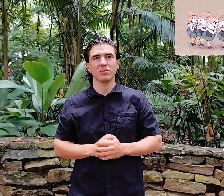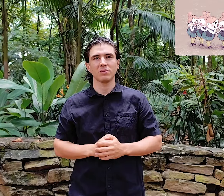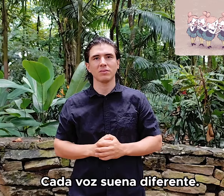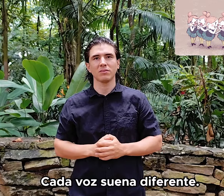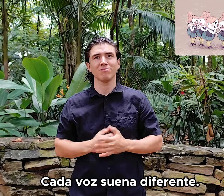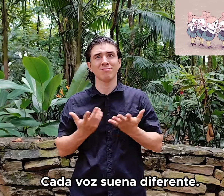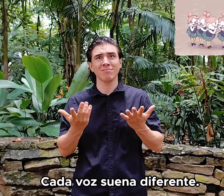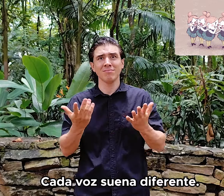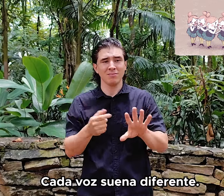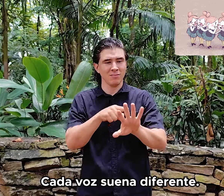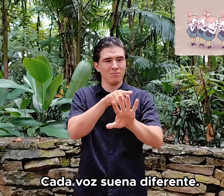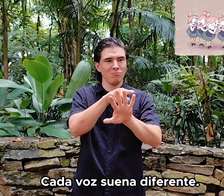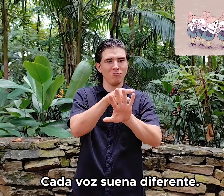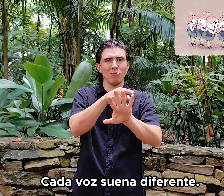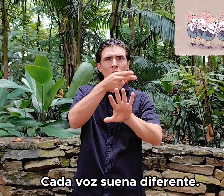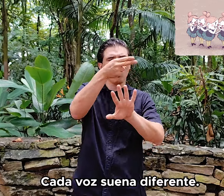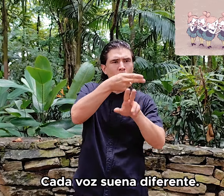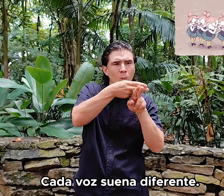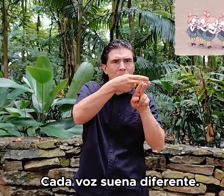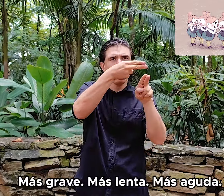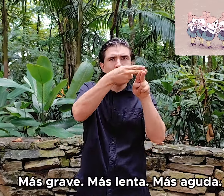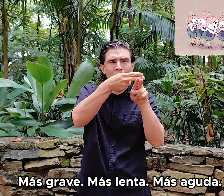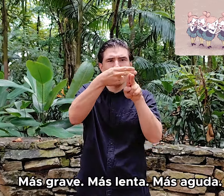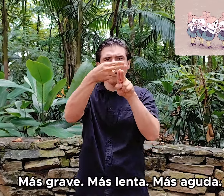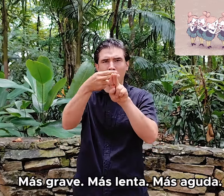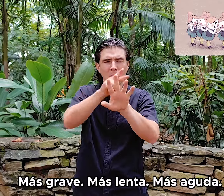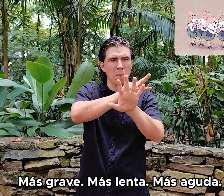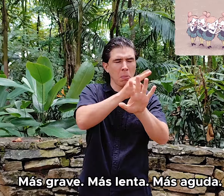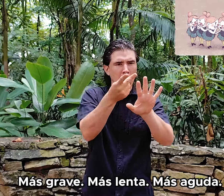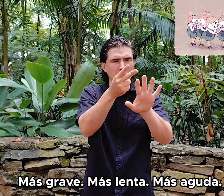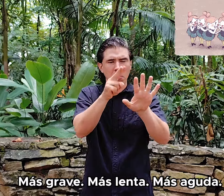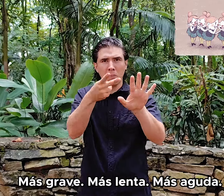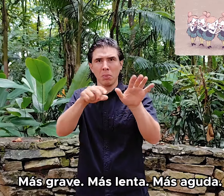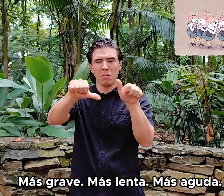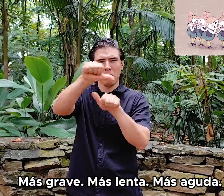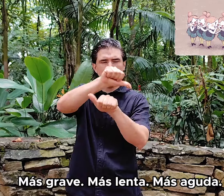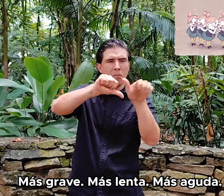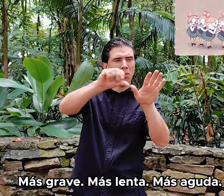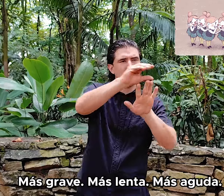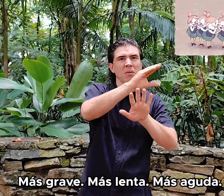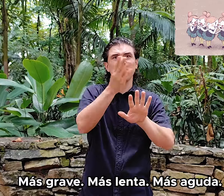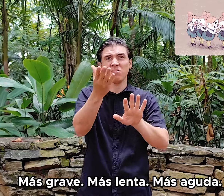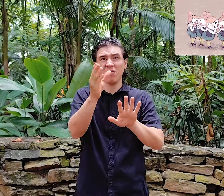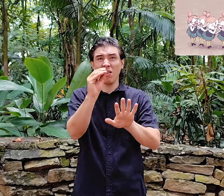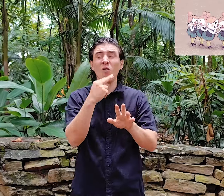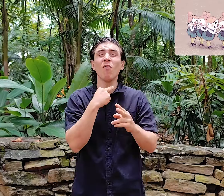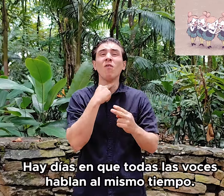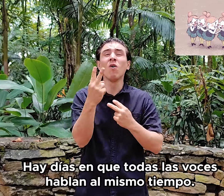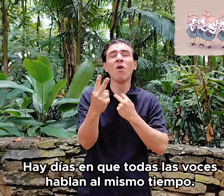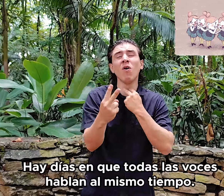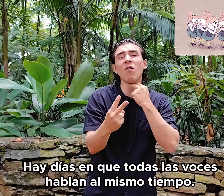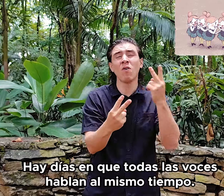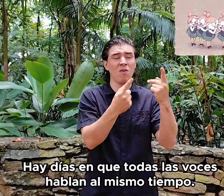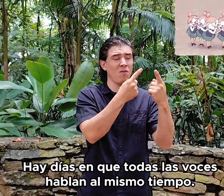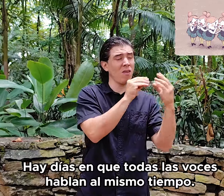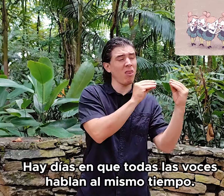Cada voz suena diferente. Más grave, más lenta, más aguda. Hay días en que